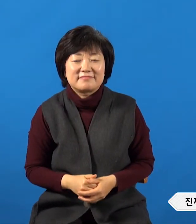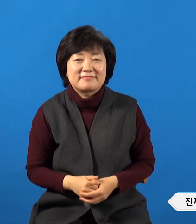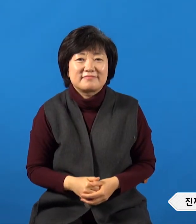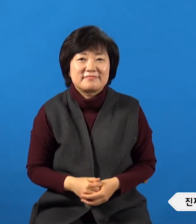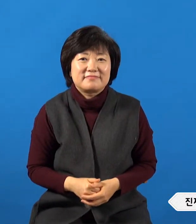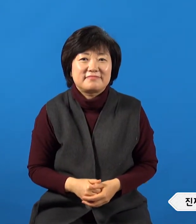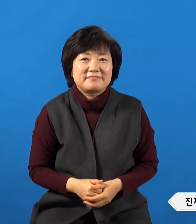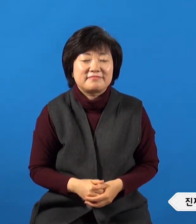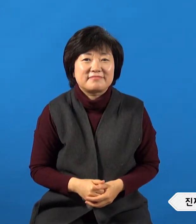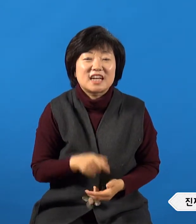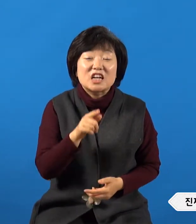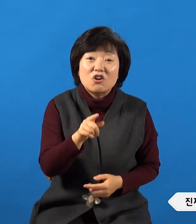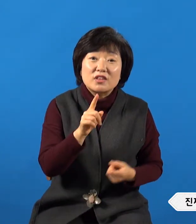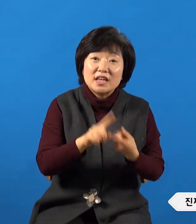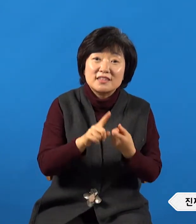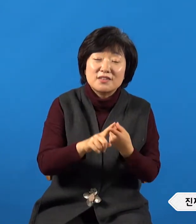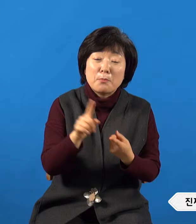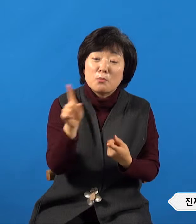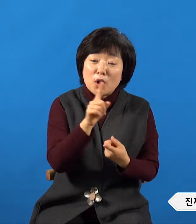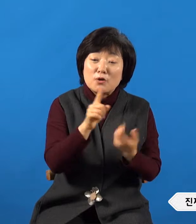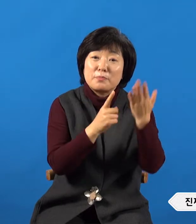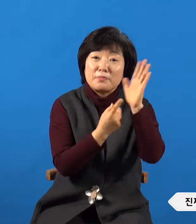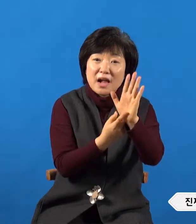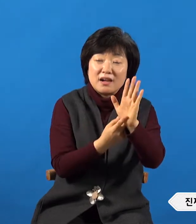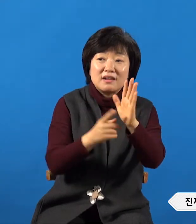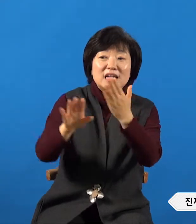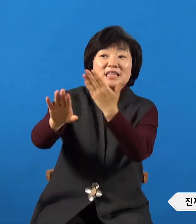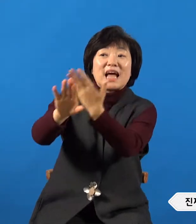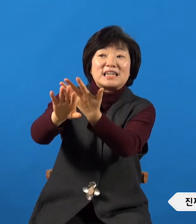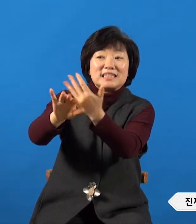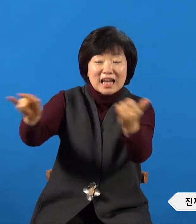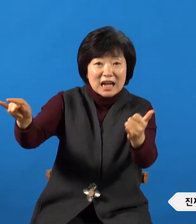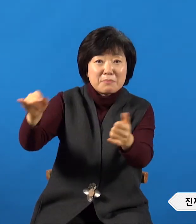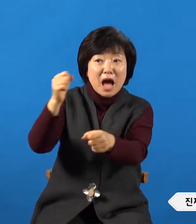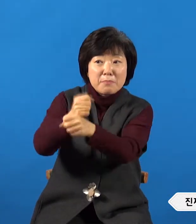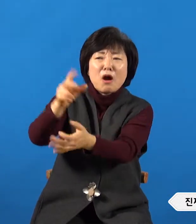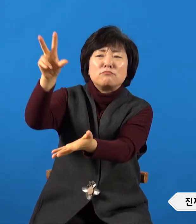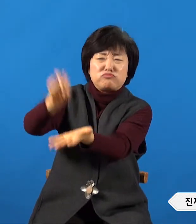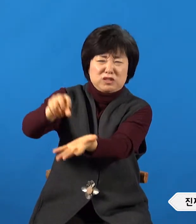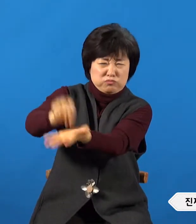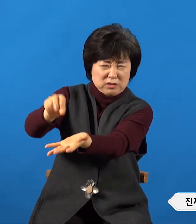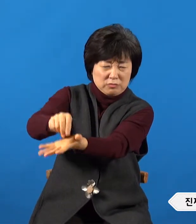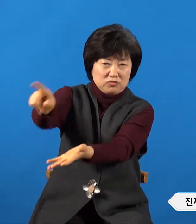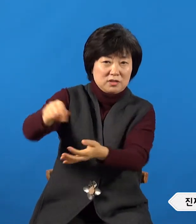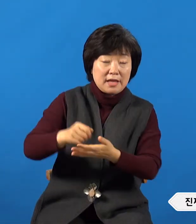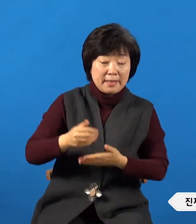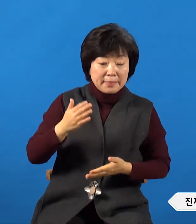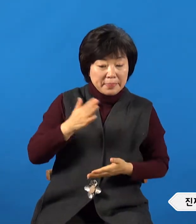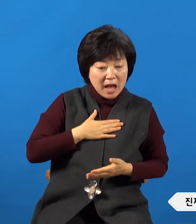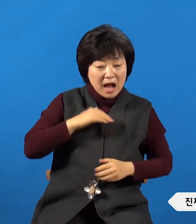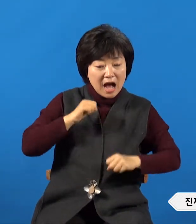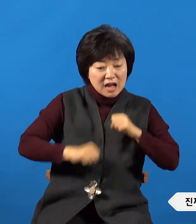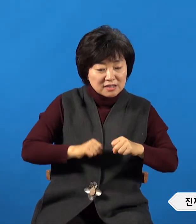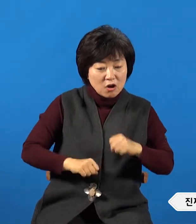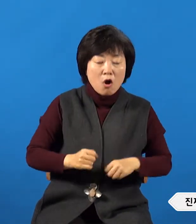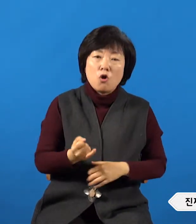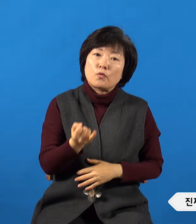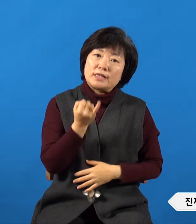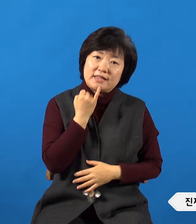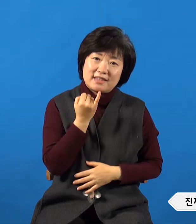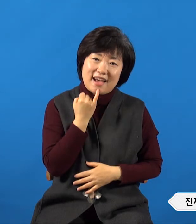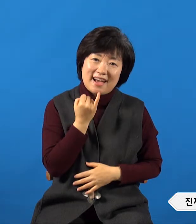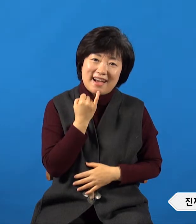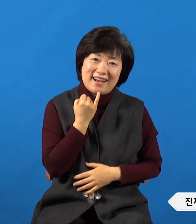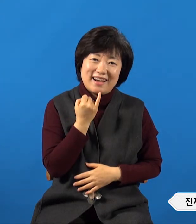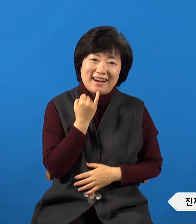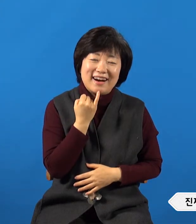말씀하고 있습니다. 그것을 우리는 어떻게 표현합니까? 남이 하면 문제고 내가 하면 괜찮은